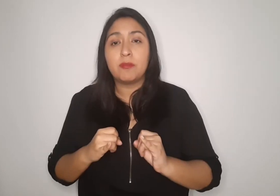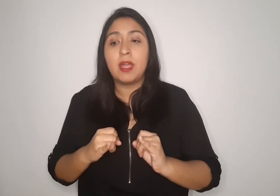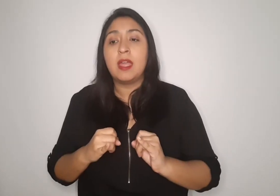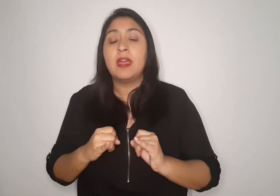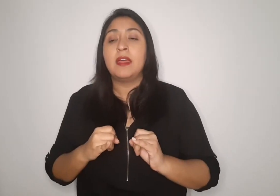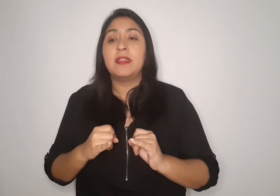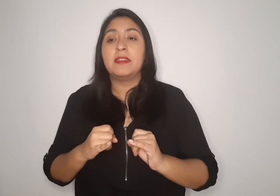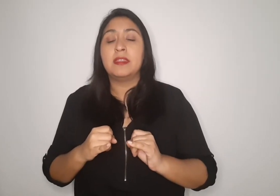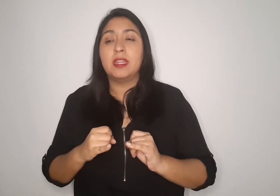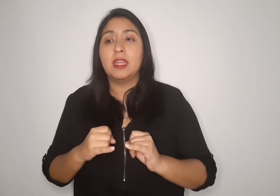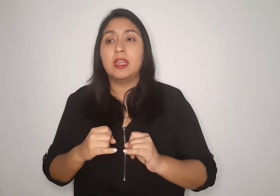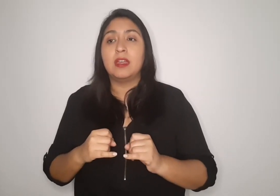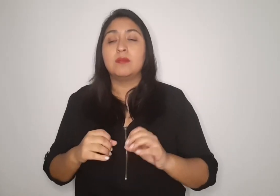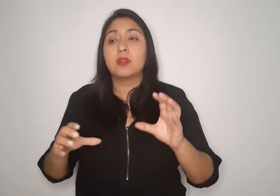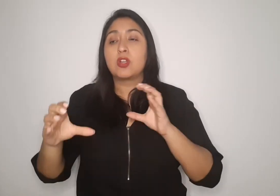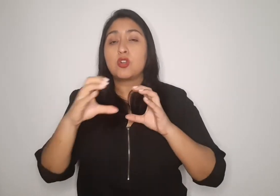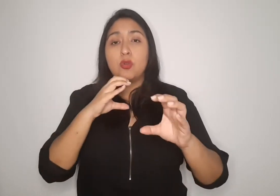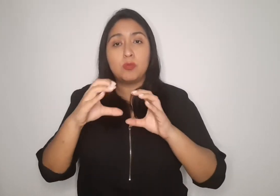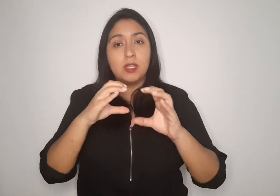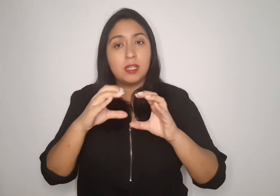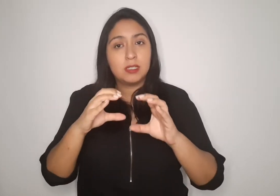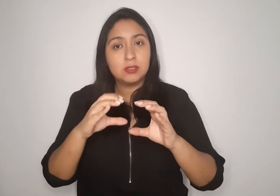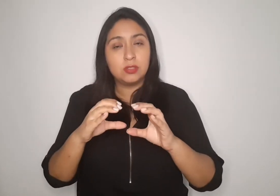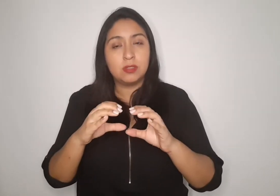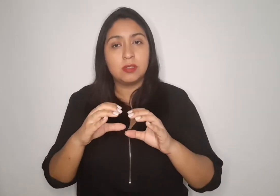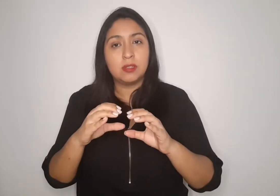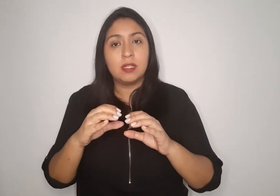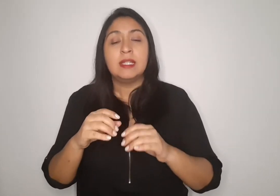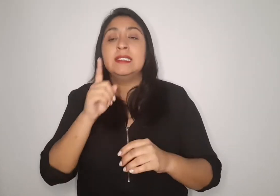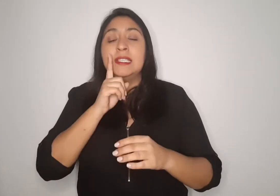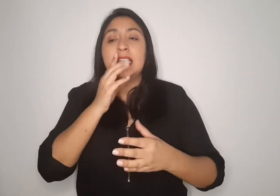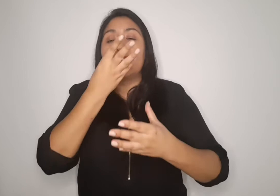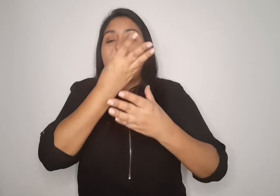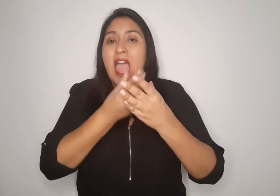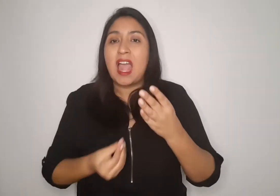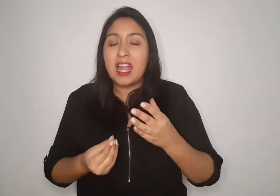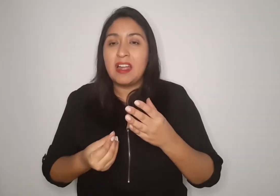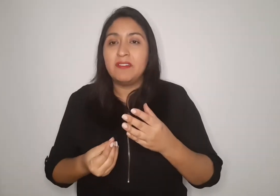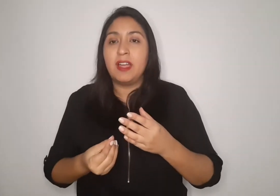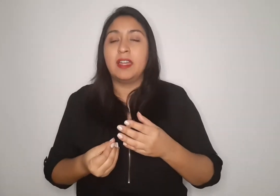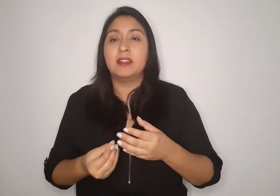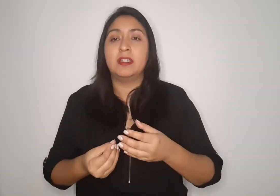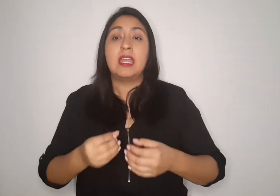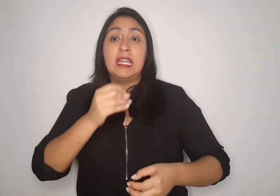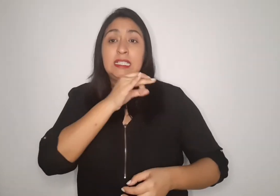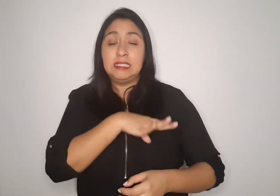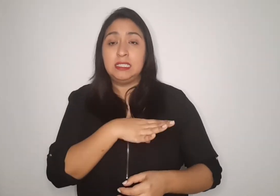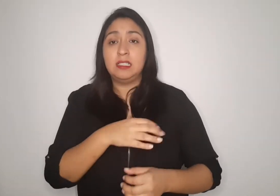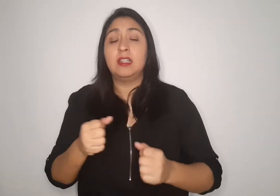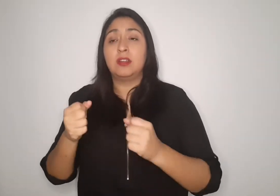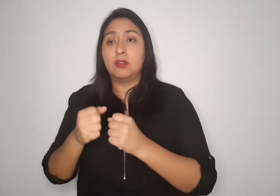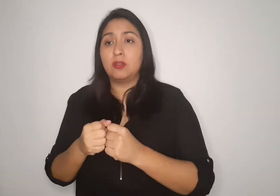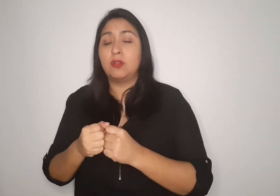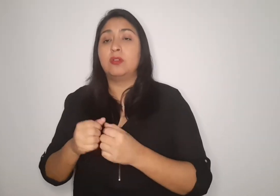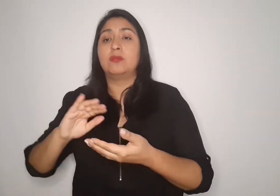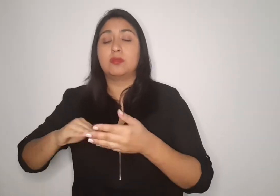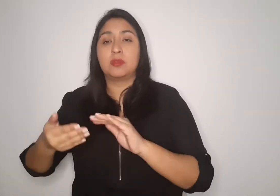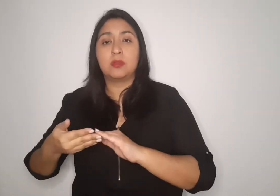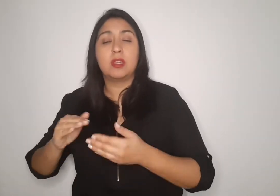pueblo de Chile y el mundo mapuche esté peleando y no se entienda. Entonces, esta exhibición, Huelu Pelón, Portal de Luz, su